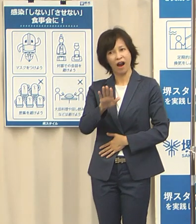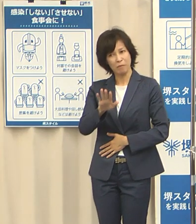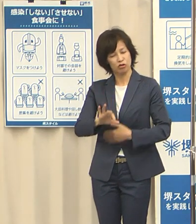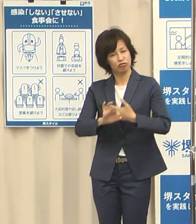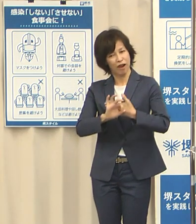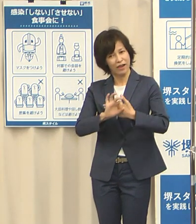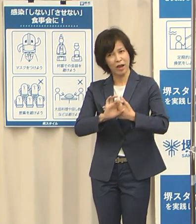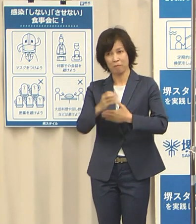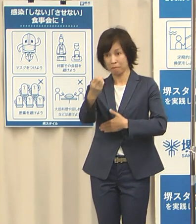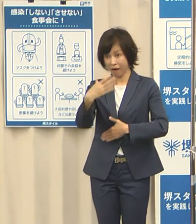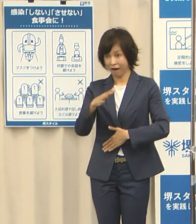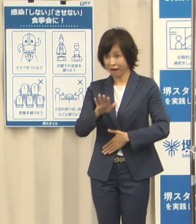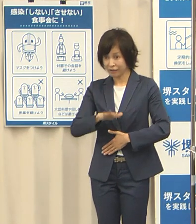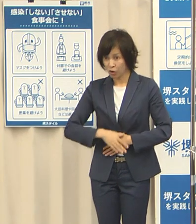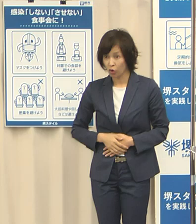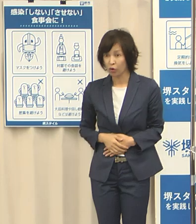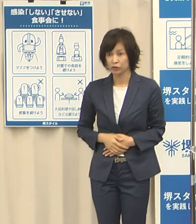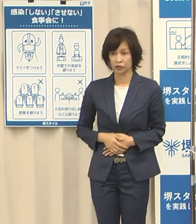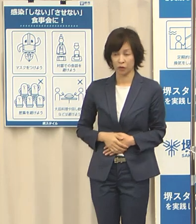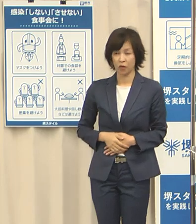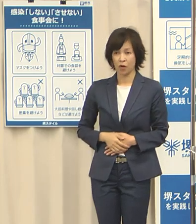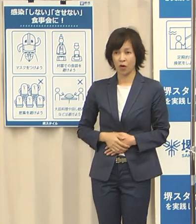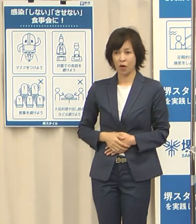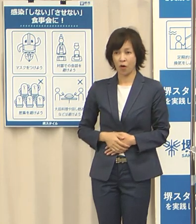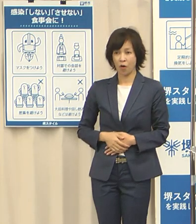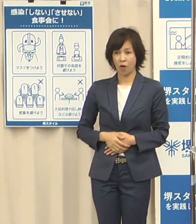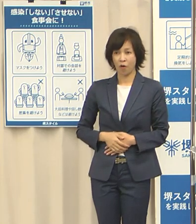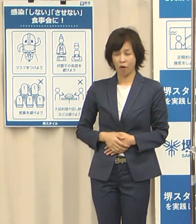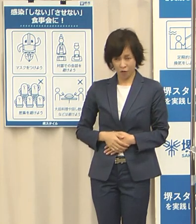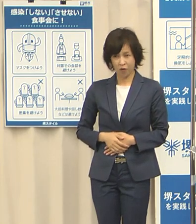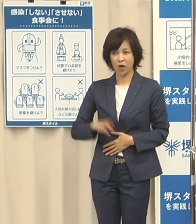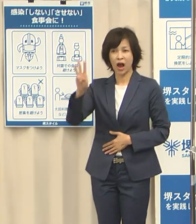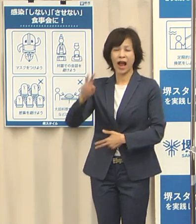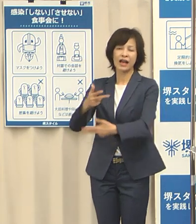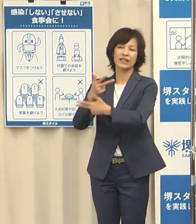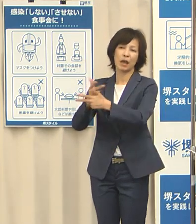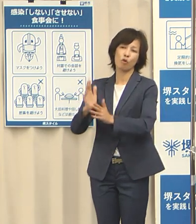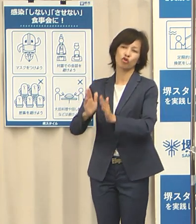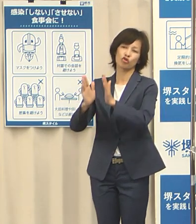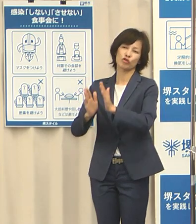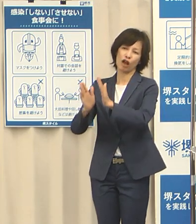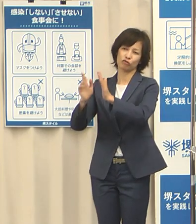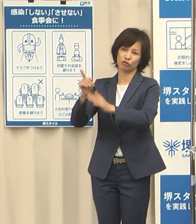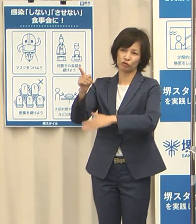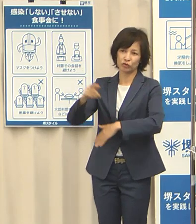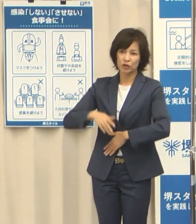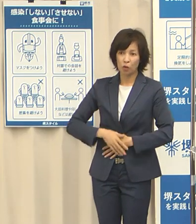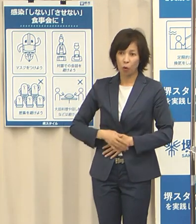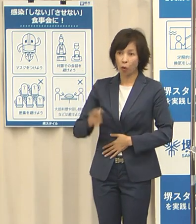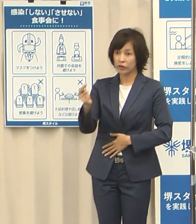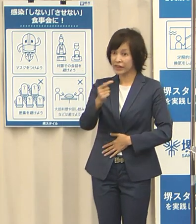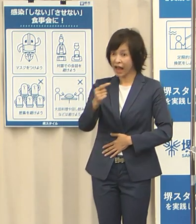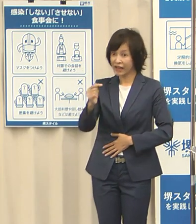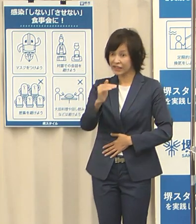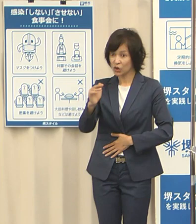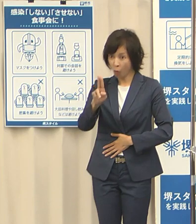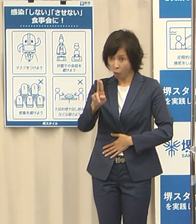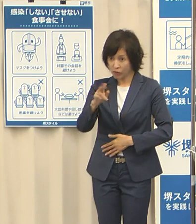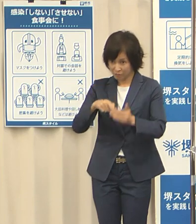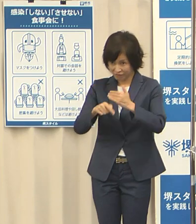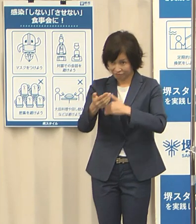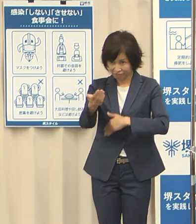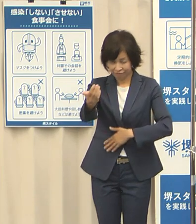例示してくださった中で、このニュータウンの話があったと思うんですが、これがすなわち第1号になるんでしょう